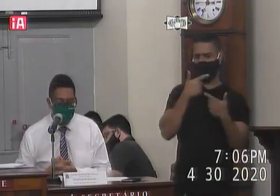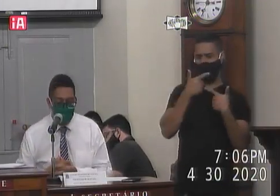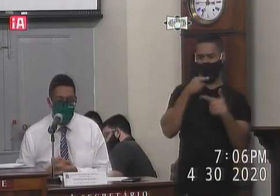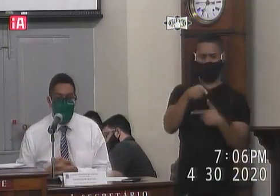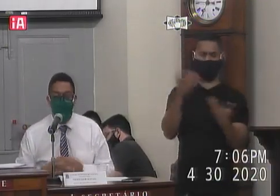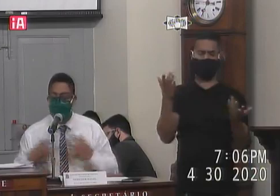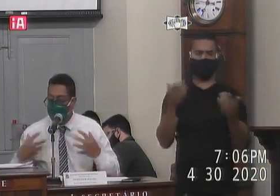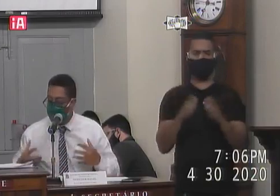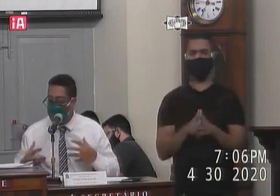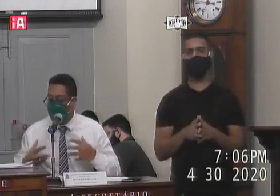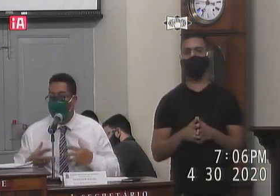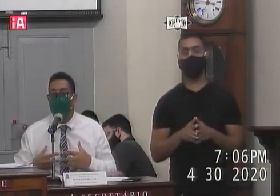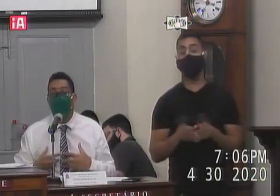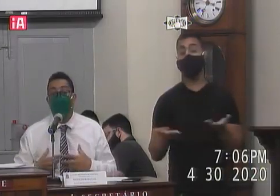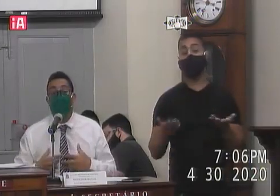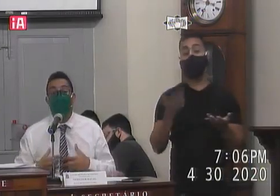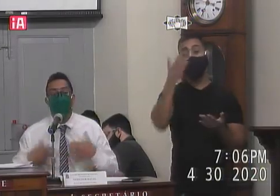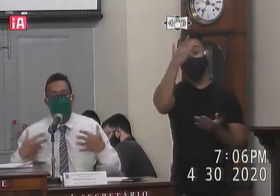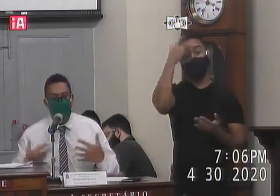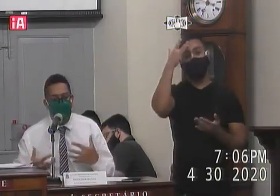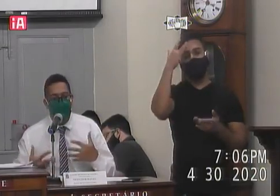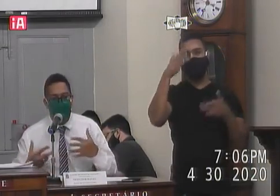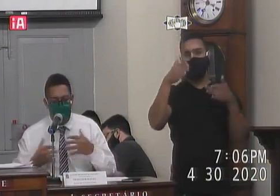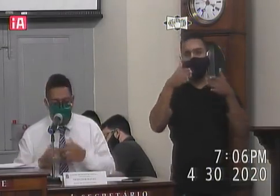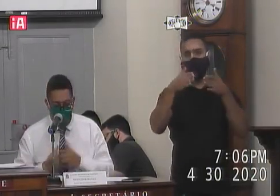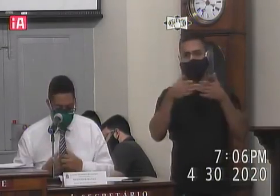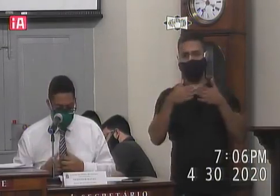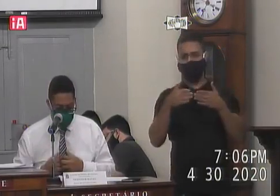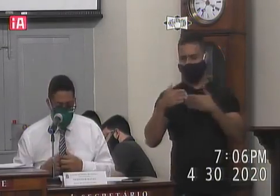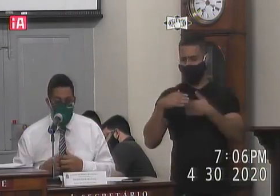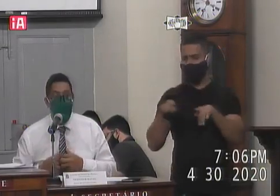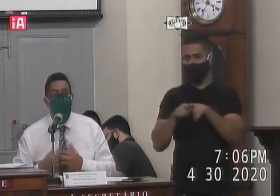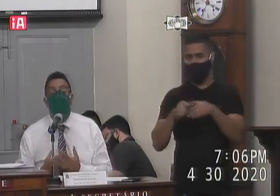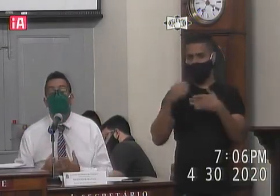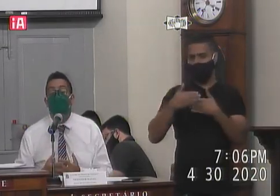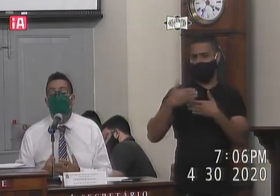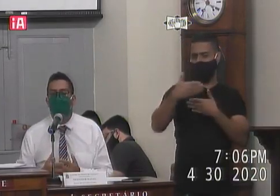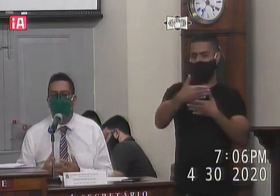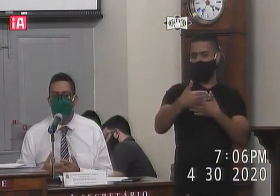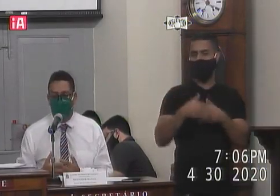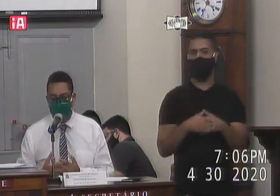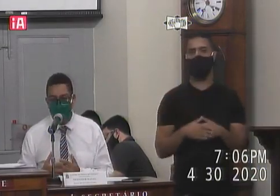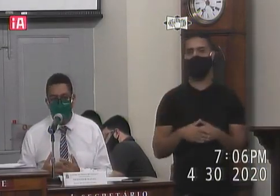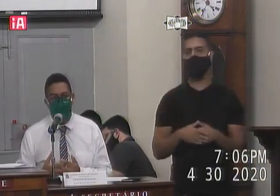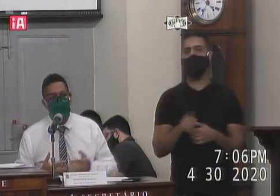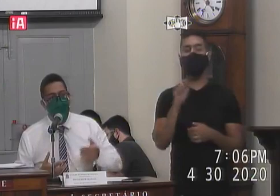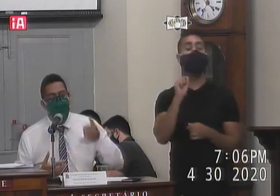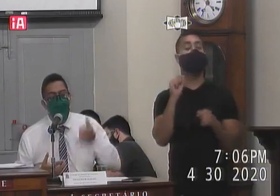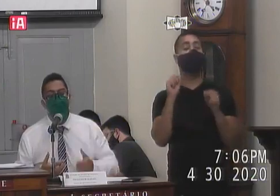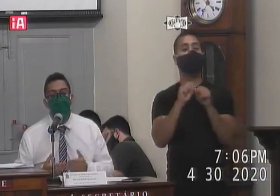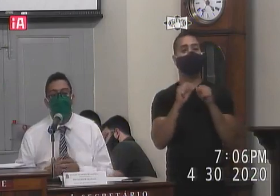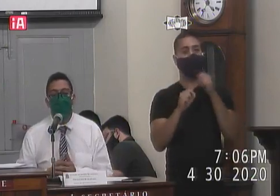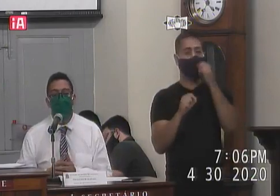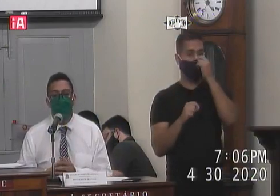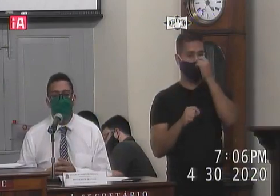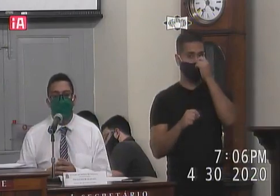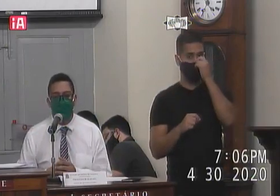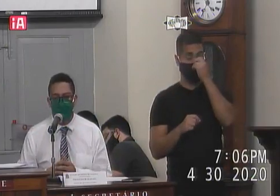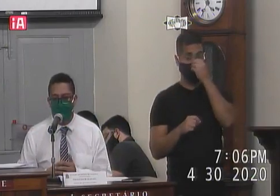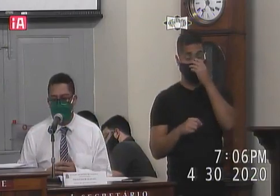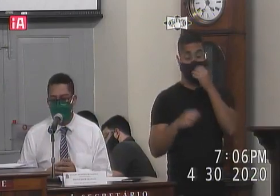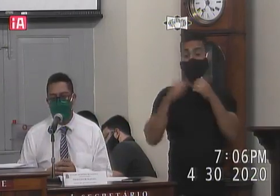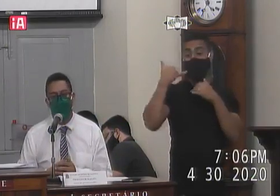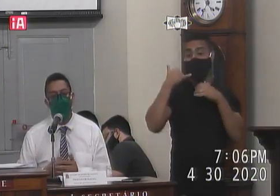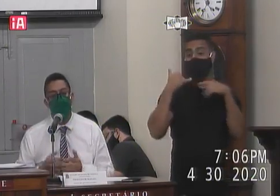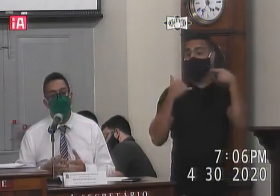Então, me pediram para que entrasse na linha de frente. Então, o que nós vamos fazer? Ligamos para o gerente da